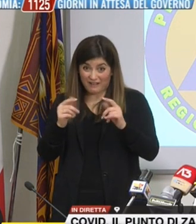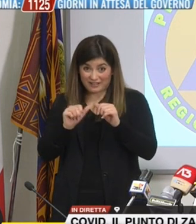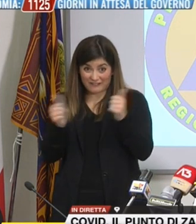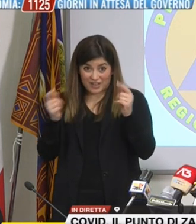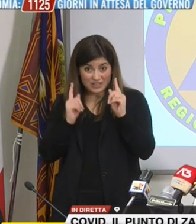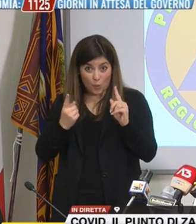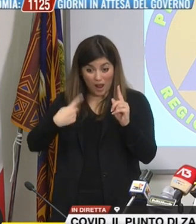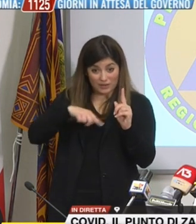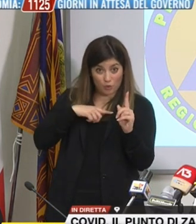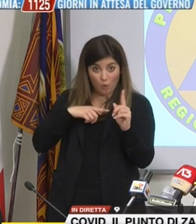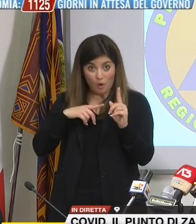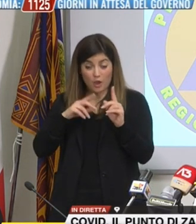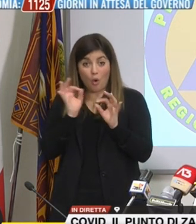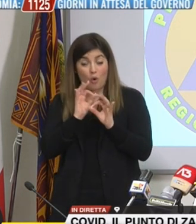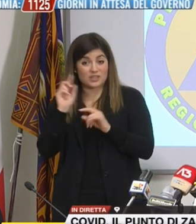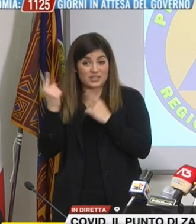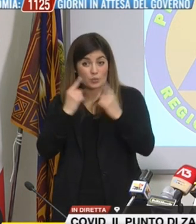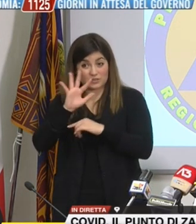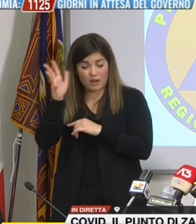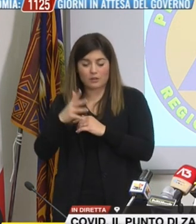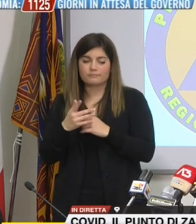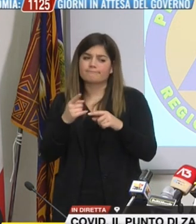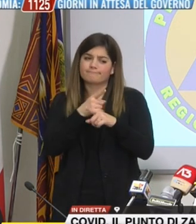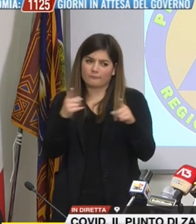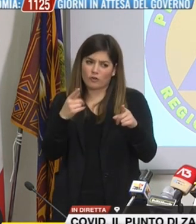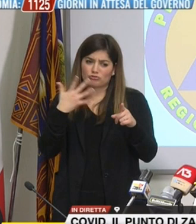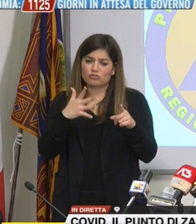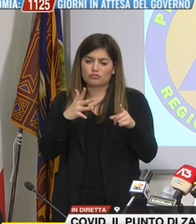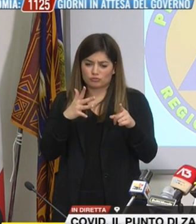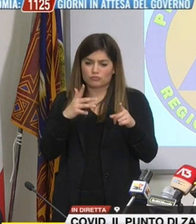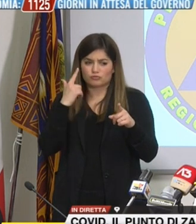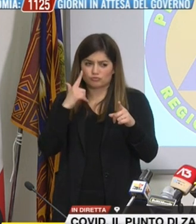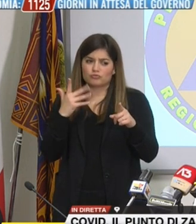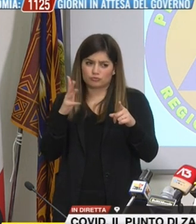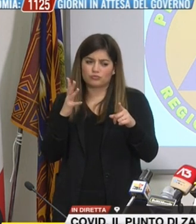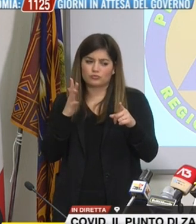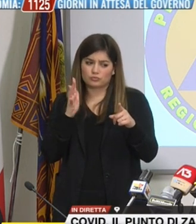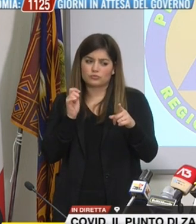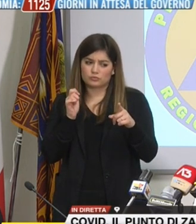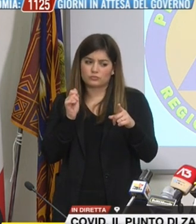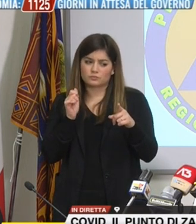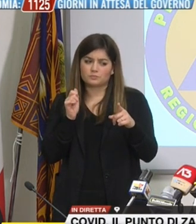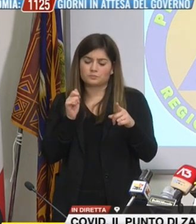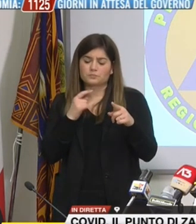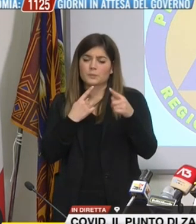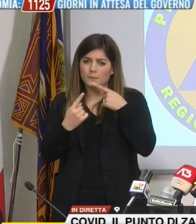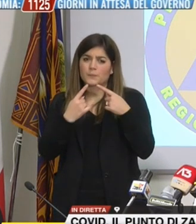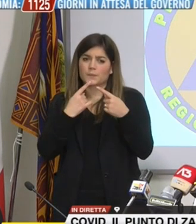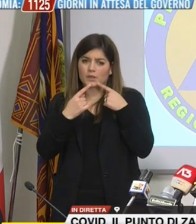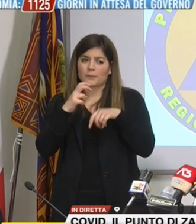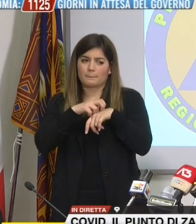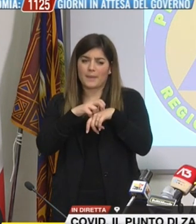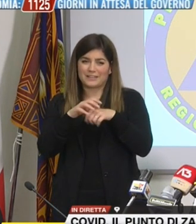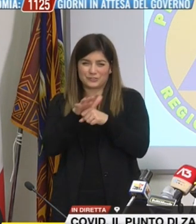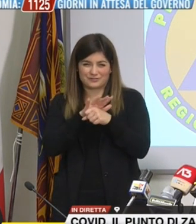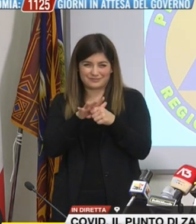Ma guardate, voi sapete che noi avevamo già iniziato un'interlocuzione con i medici di base e avevamo comunque già siglato